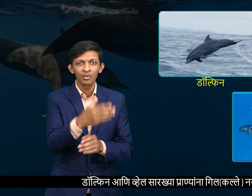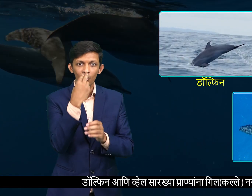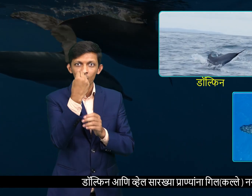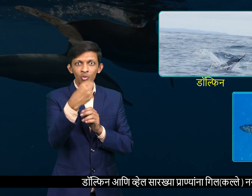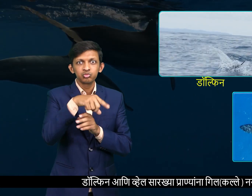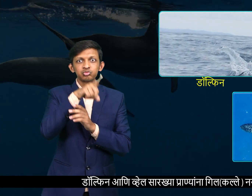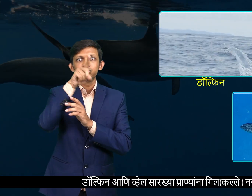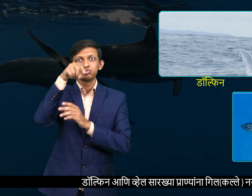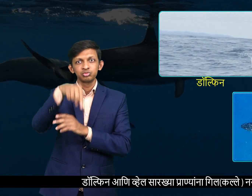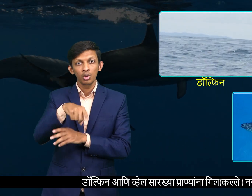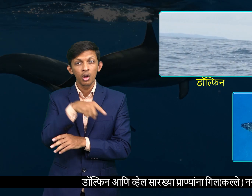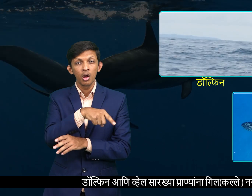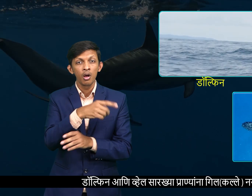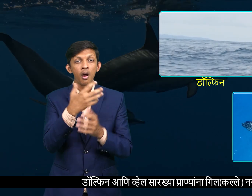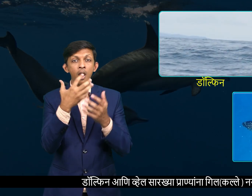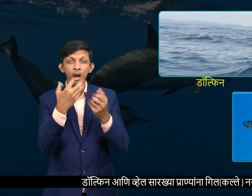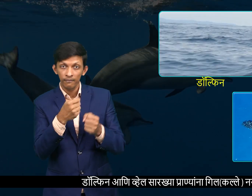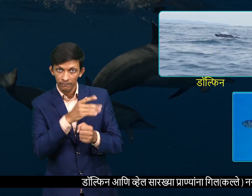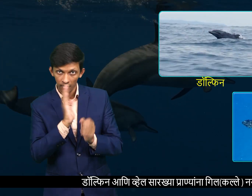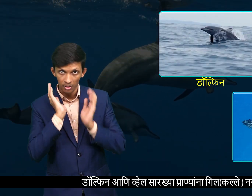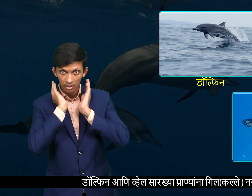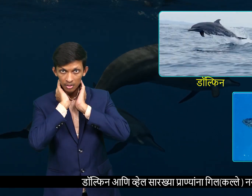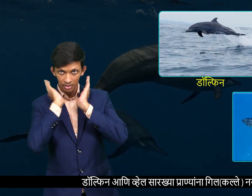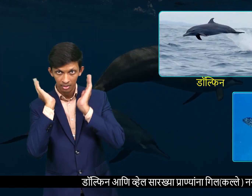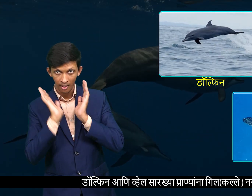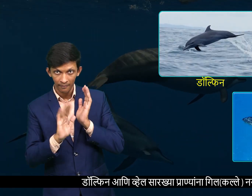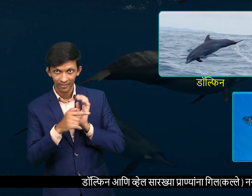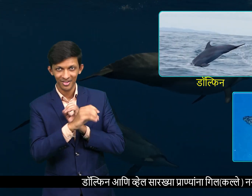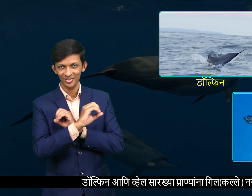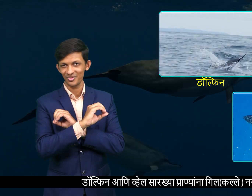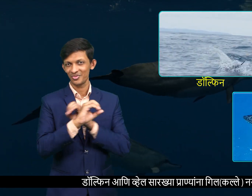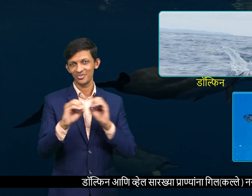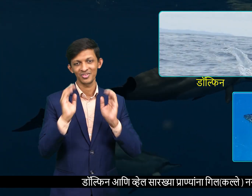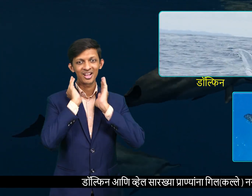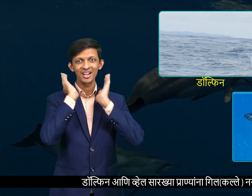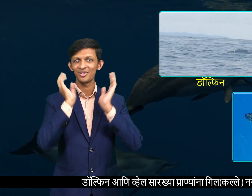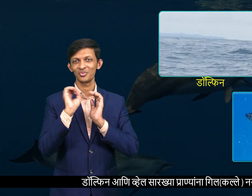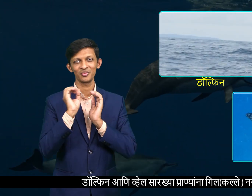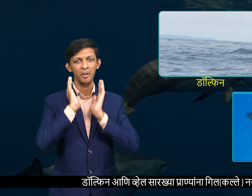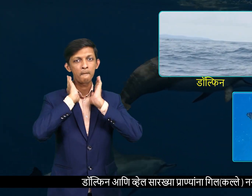प्राण्यांना गिल कल्ले नसतात.